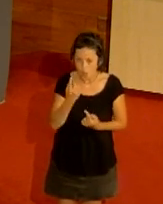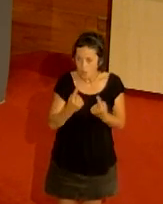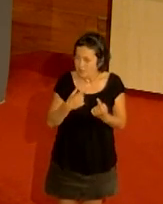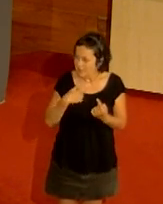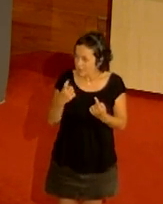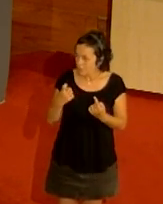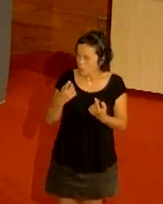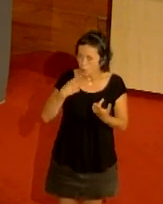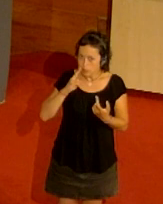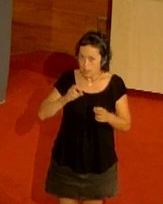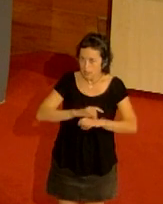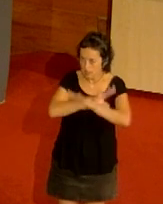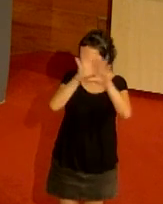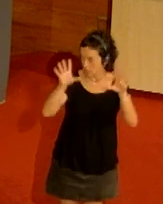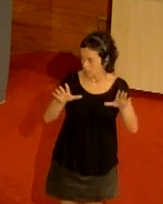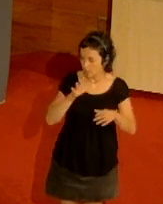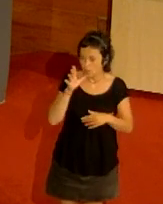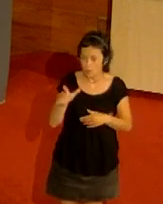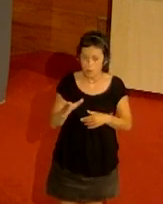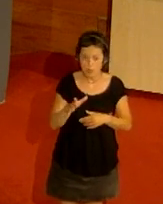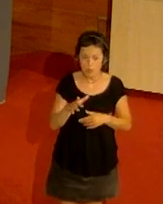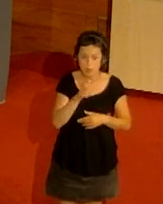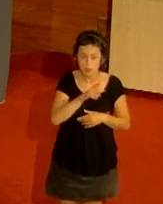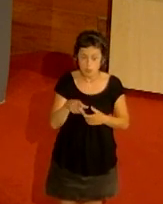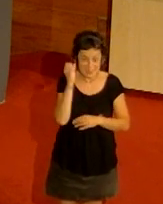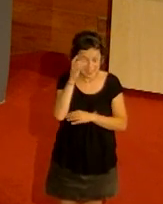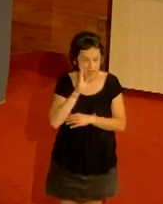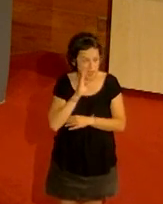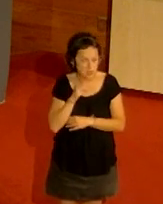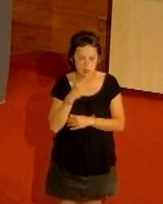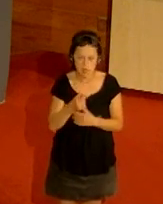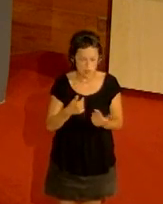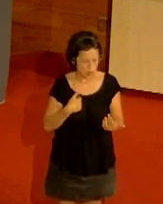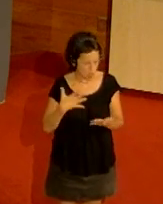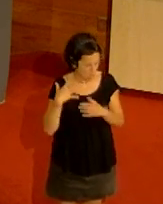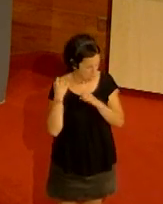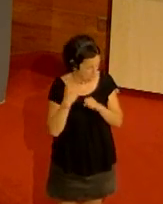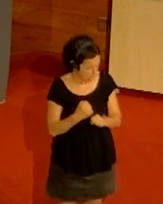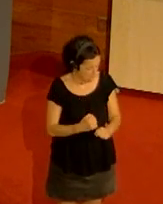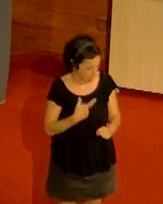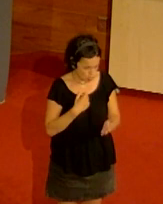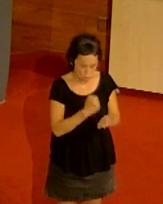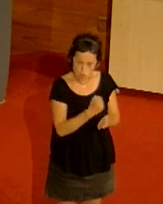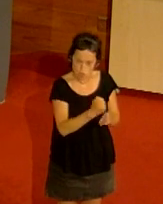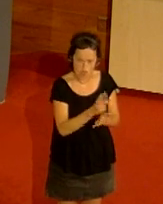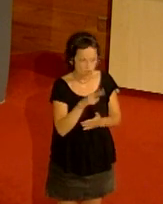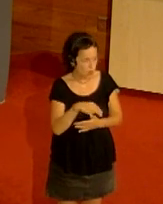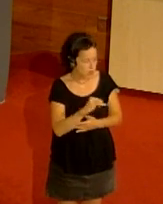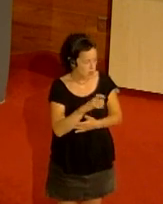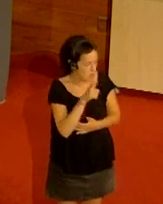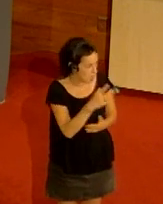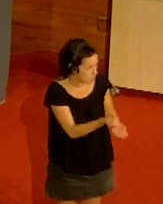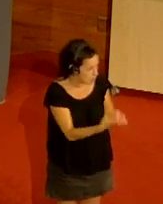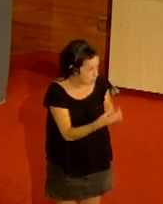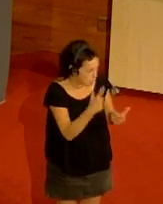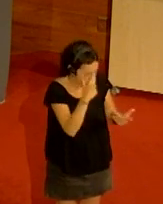sí. Necesitamos, porque hay gente que en aquella charla decía, joder, si yo llevo no sé cuántos años siendo socia de UNICEF, ¿qué me estás contando,